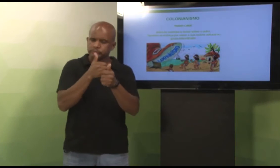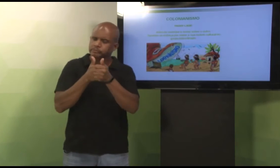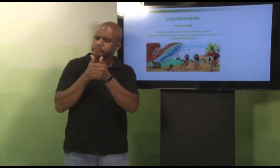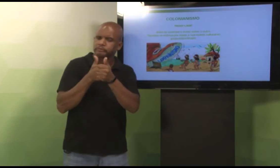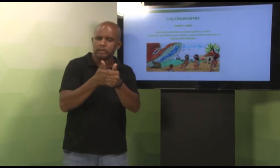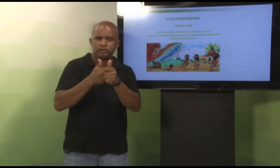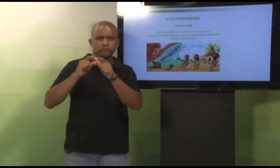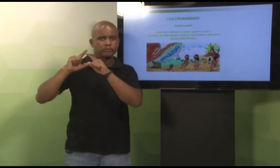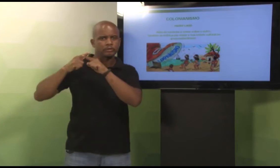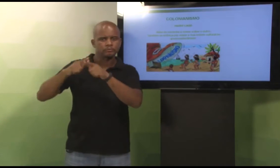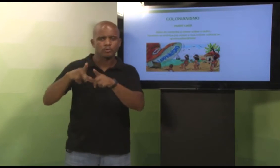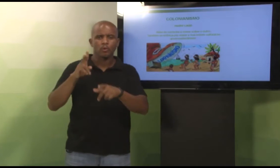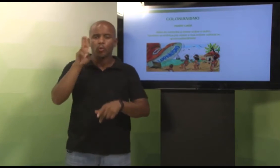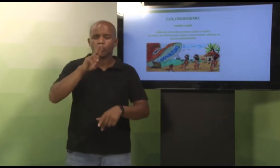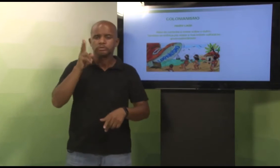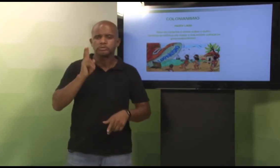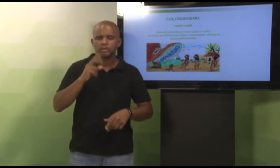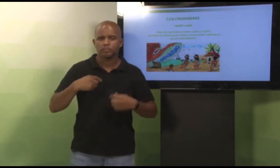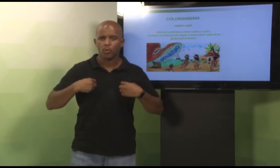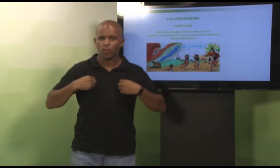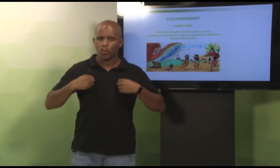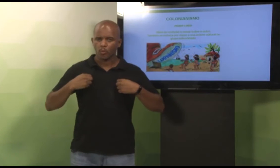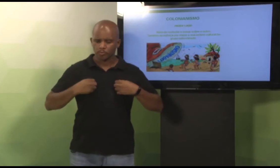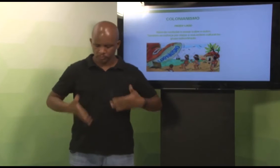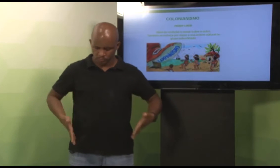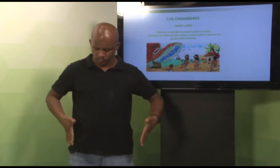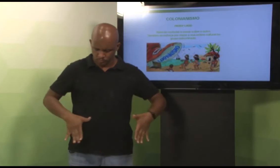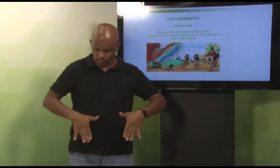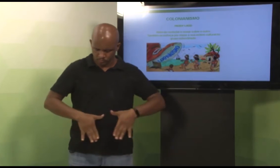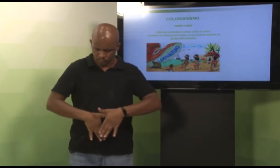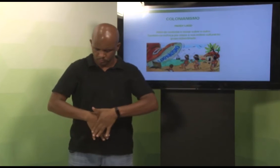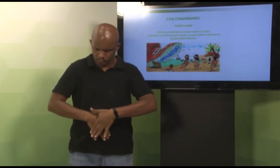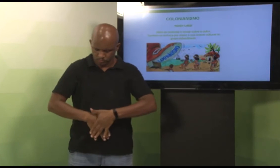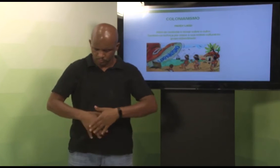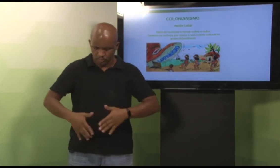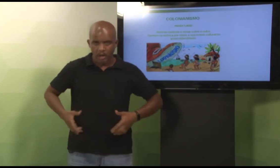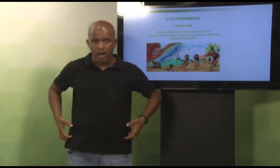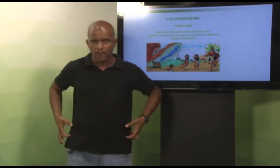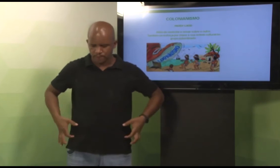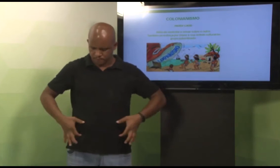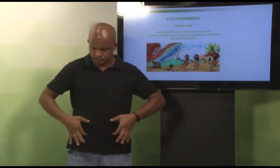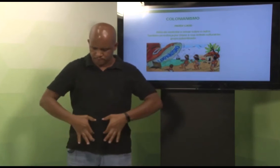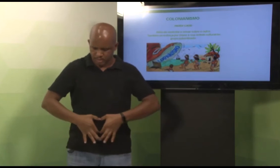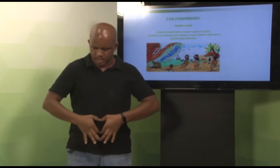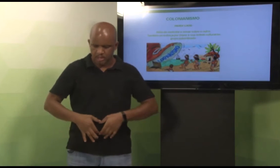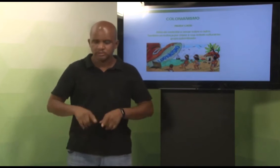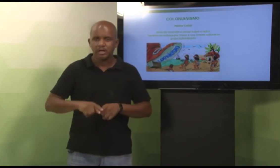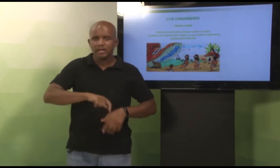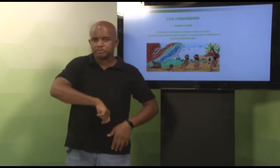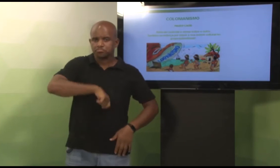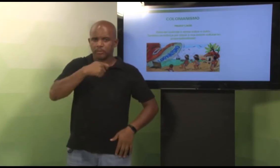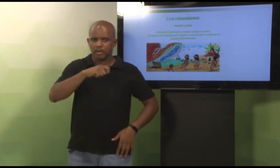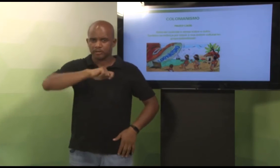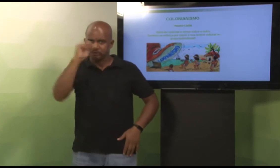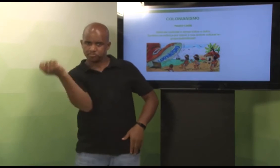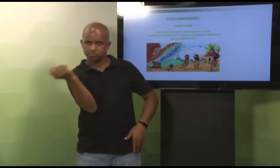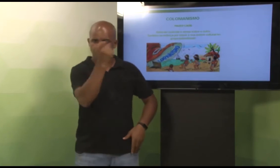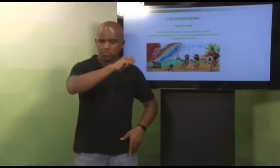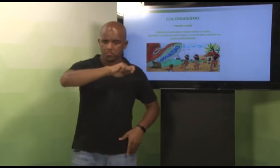ou seja, se extinguindo. E isso acontece. Por exemplo, no Japão, tinha um grupo de japoneses que